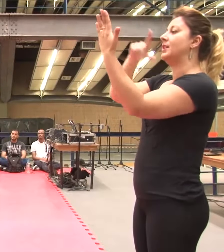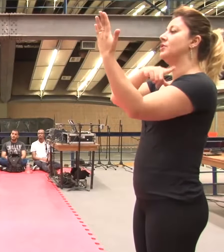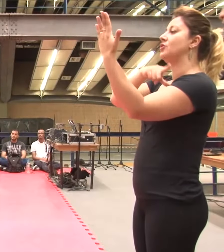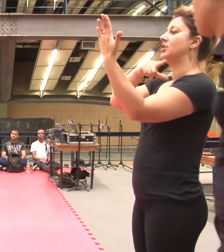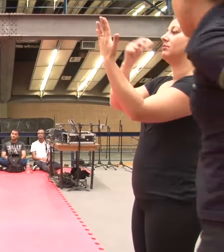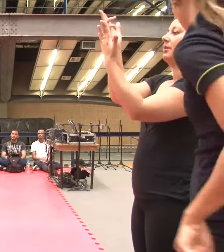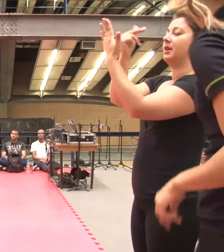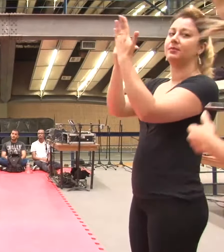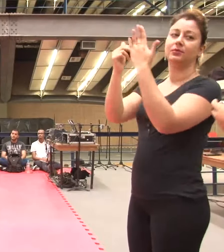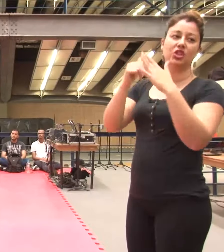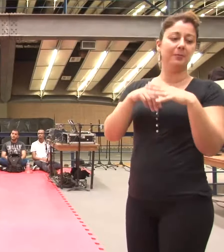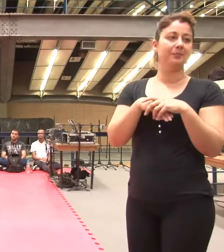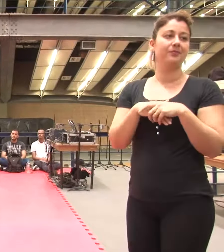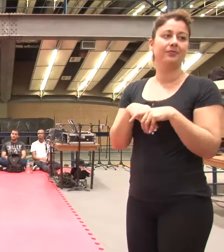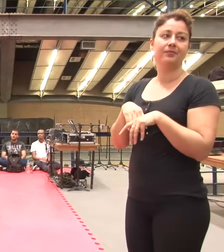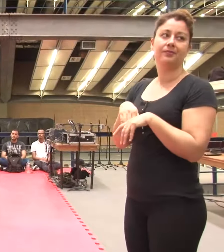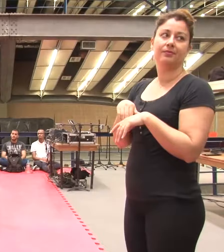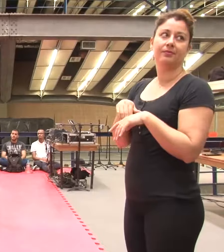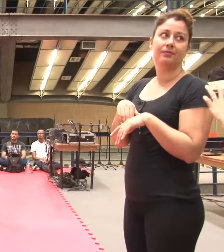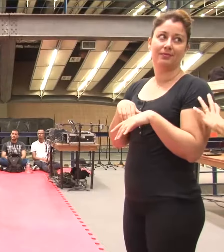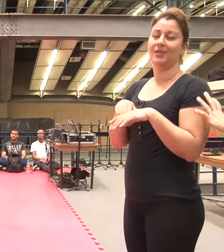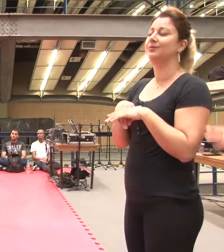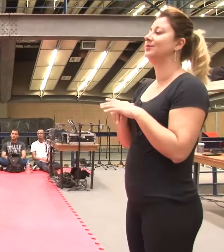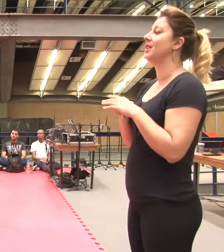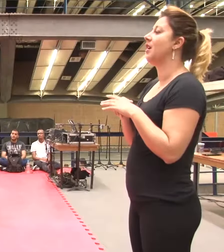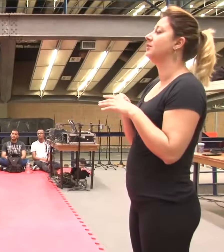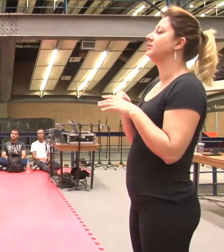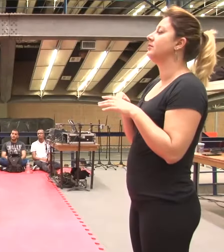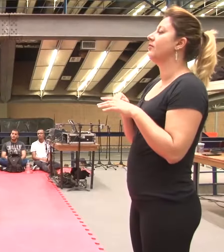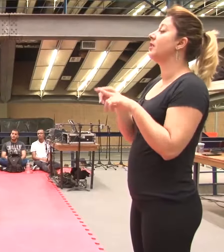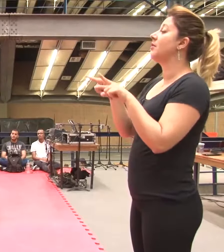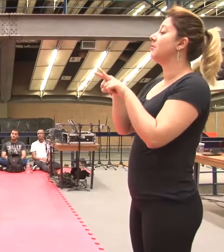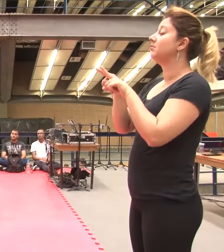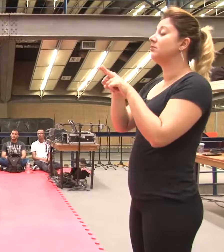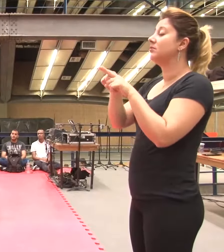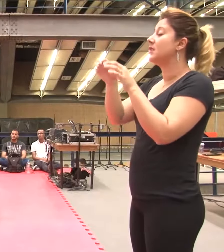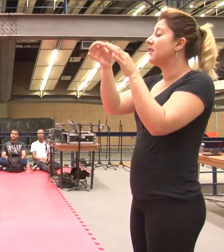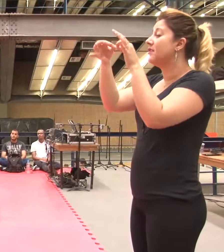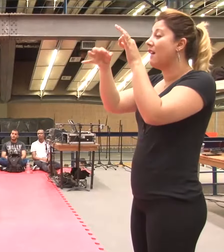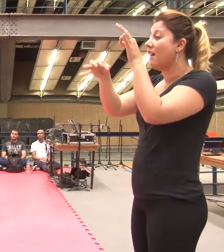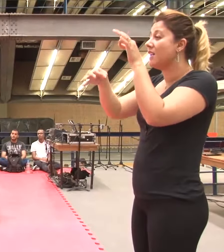firulas. Mas isso de uma maneira quase que fotográfica.